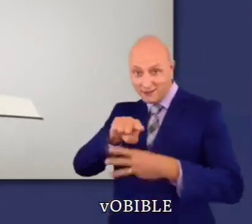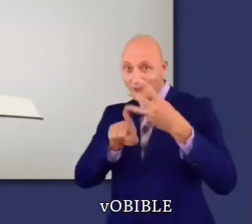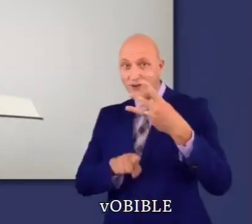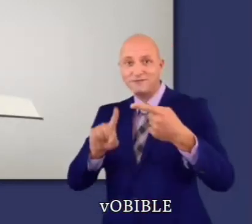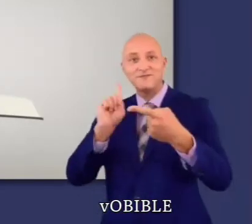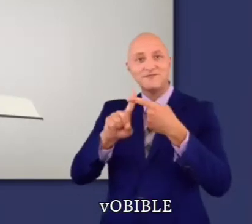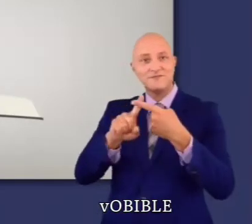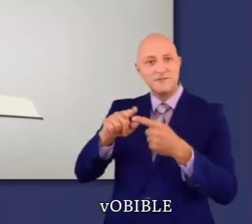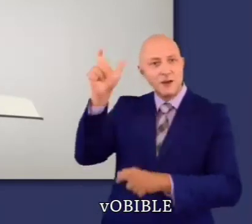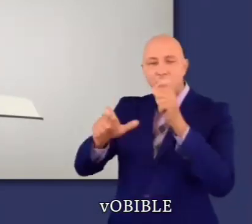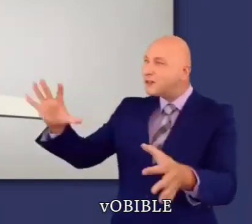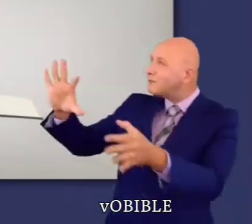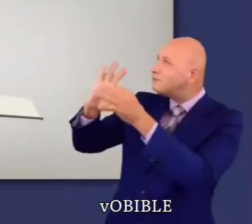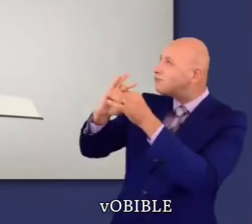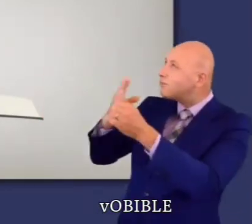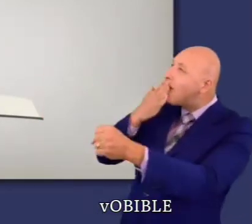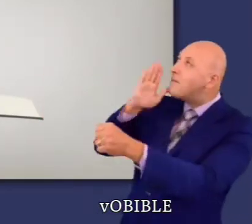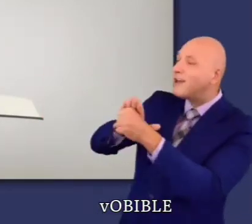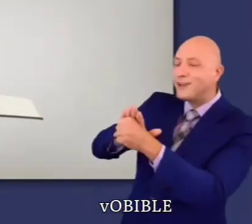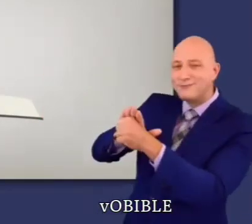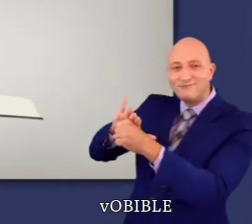avec intégrité et fidélité.